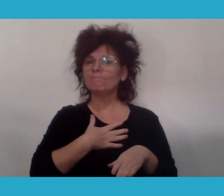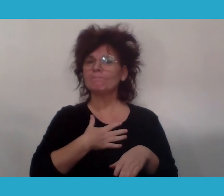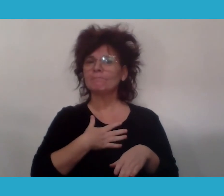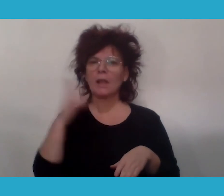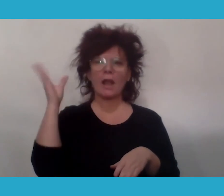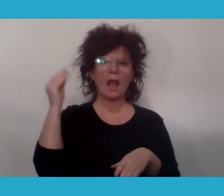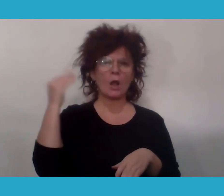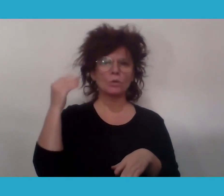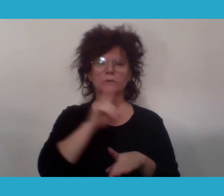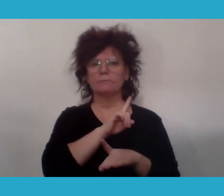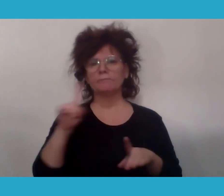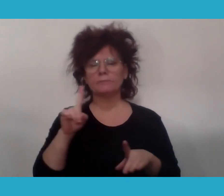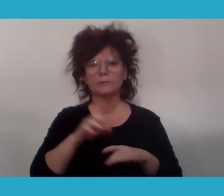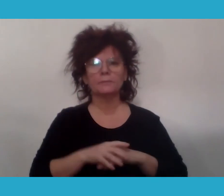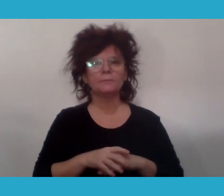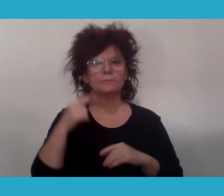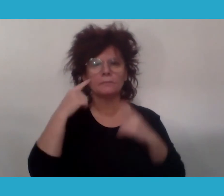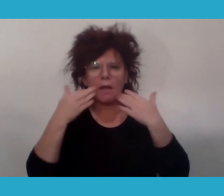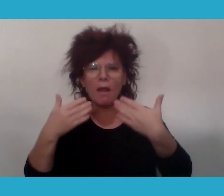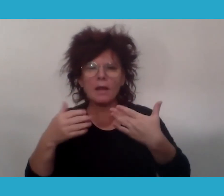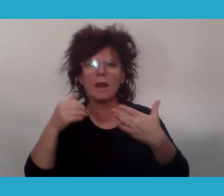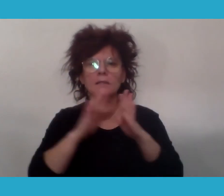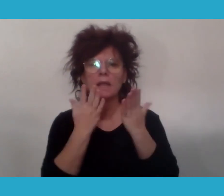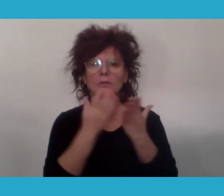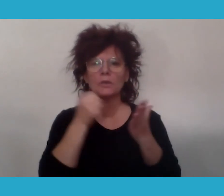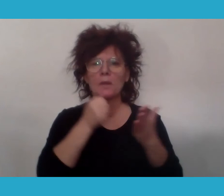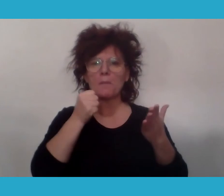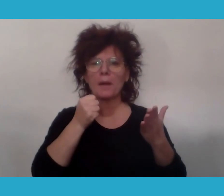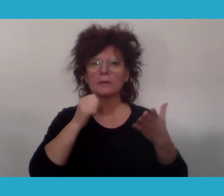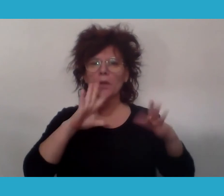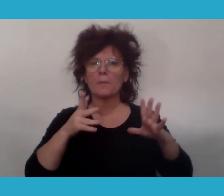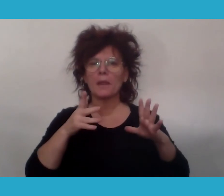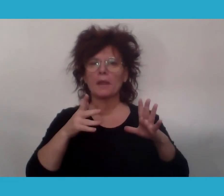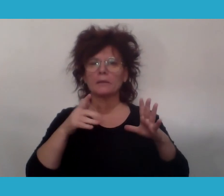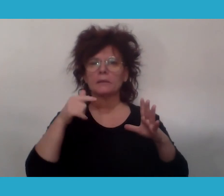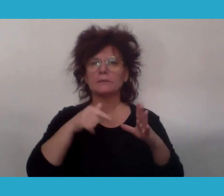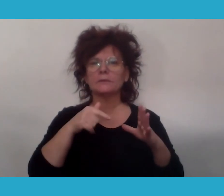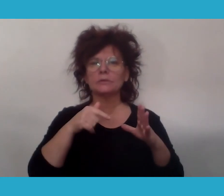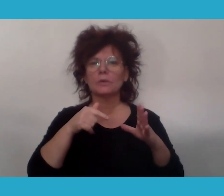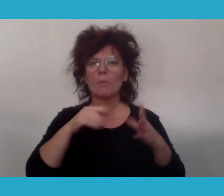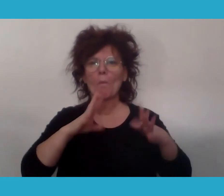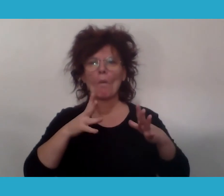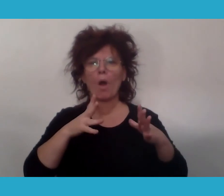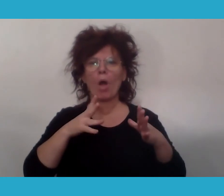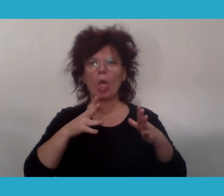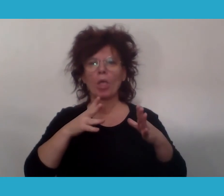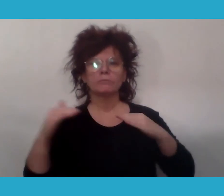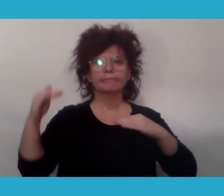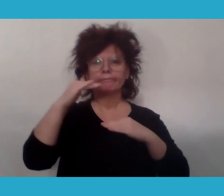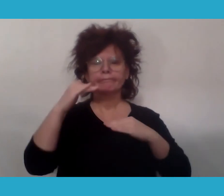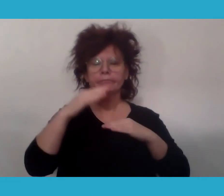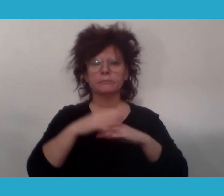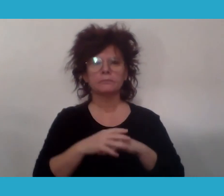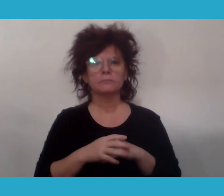ser escuchados. Presenta seguidamente el análisis sobre el estudio de impacto ambiental, considerando que es parte de un modelo extractivista. Apela al enfoque de